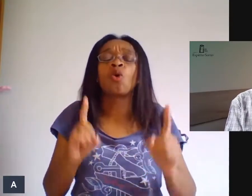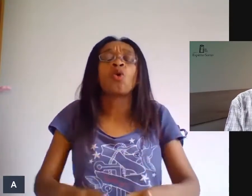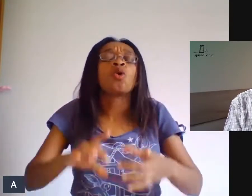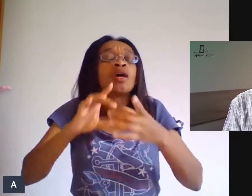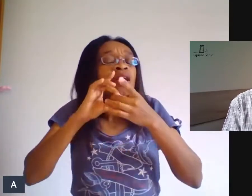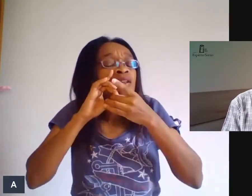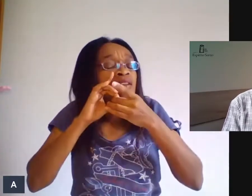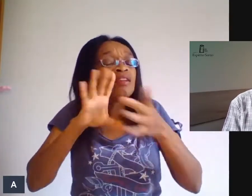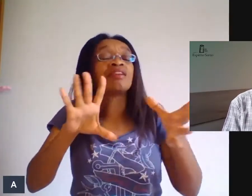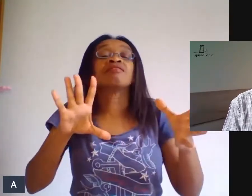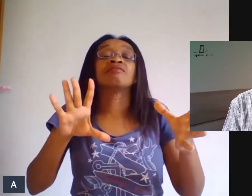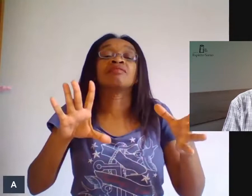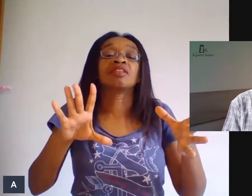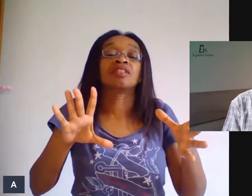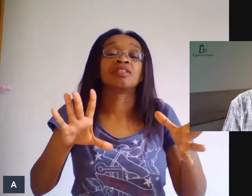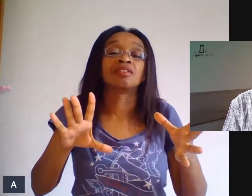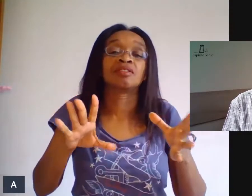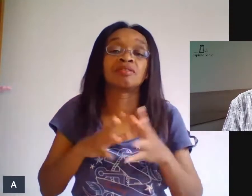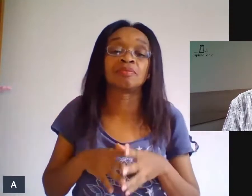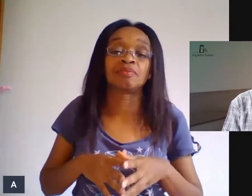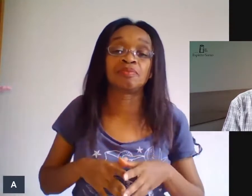Não sofrer constrangimento.